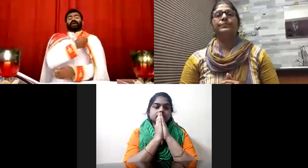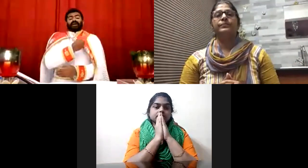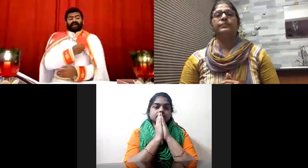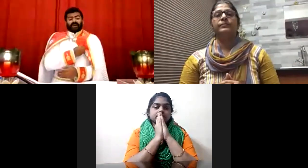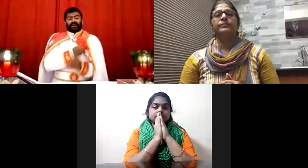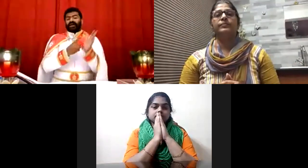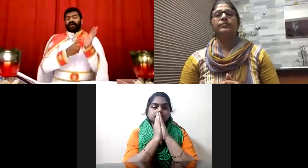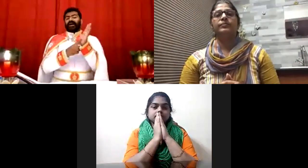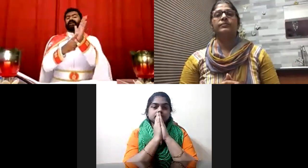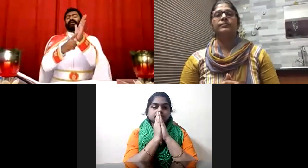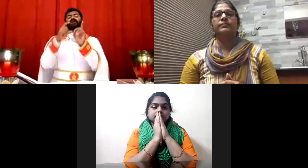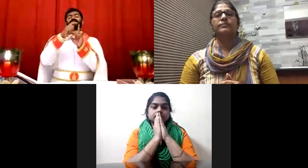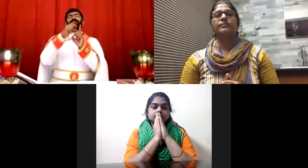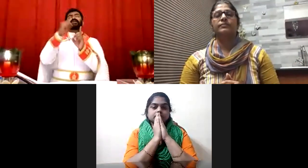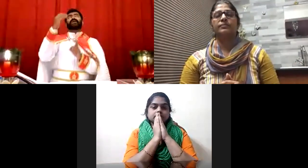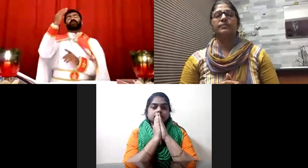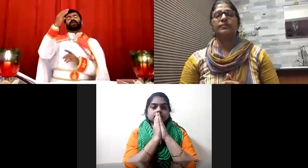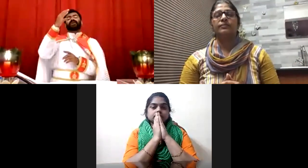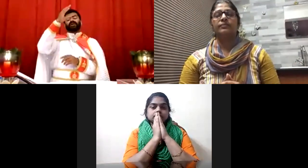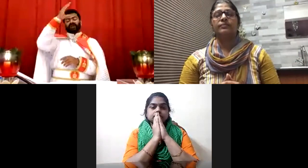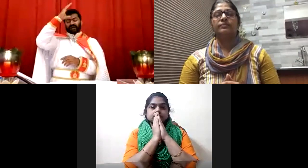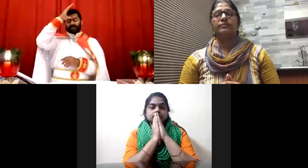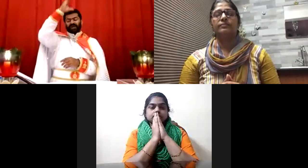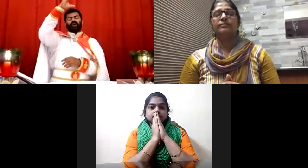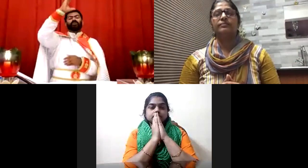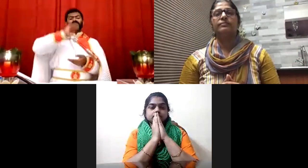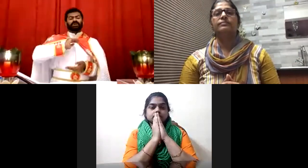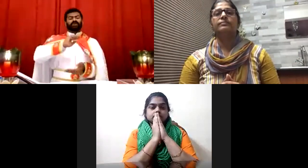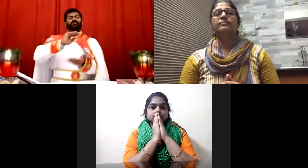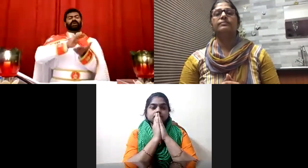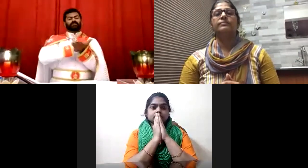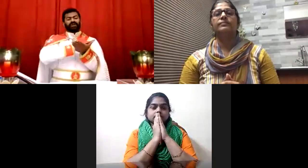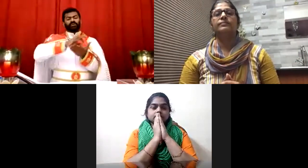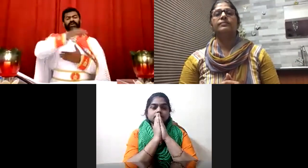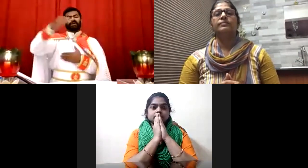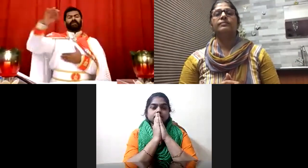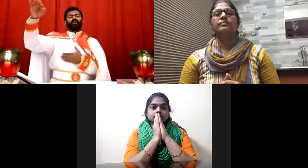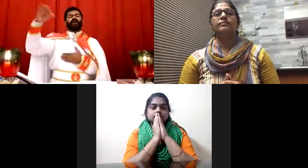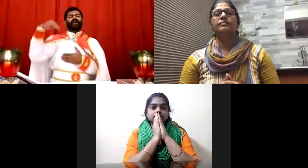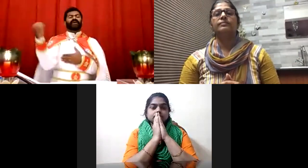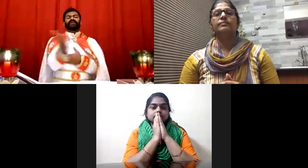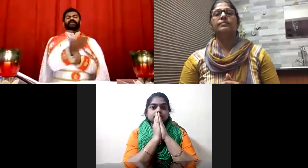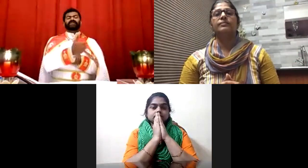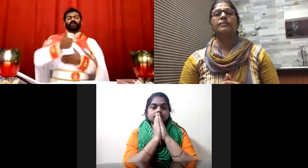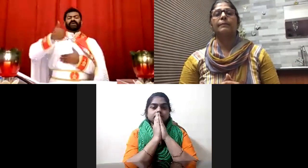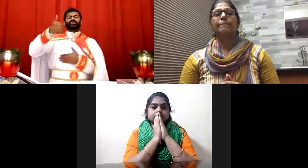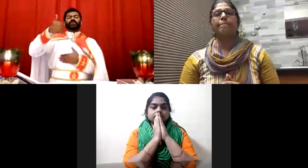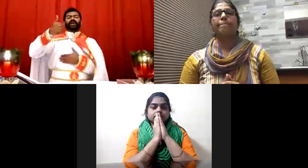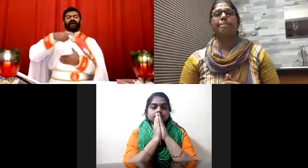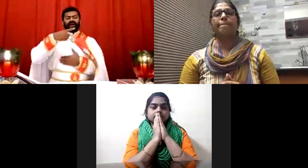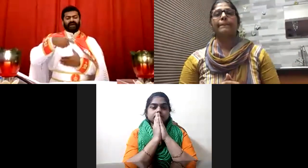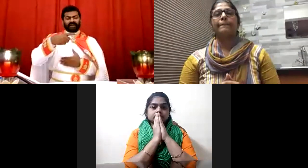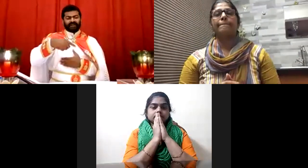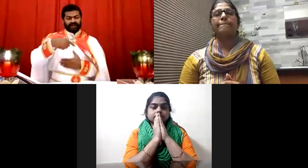ഞങ്ങളോട് കരുണ കാണിക്കുകയും ചെയ്യണമേ. പിതാവും പുത്രനും പരിശുദ്ധാത്മാവുമായ